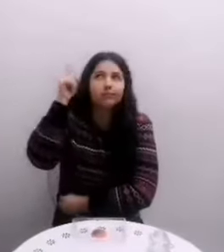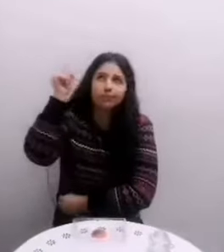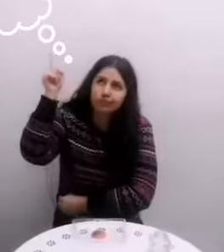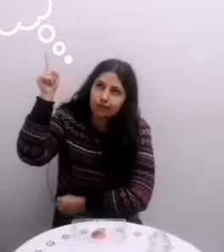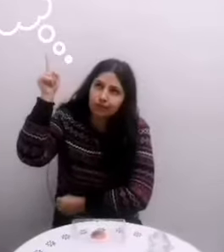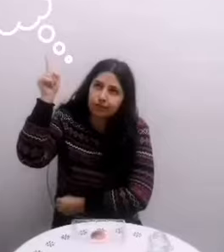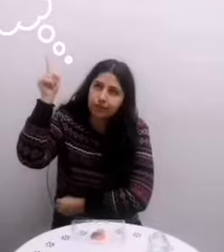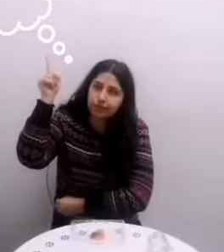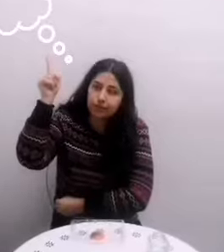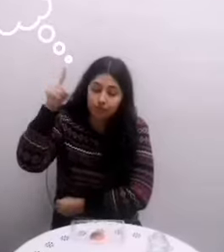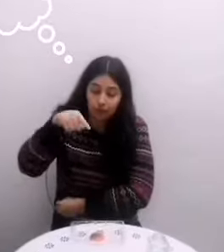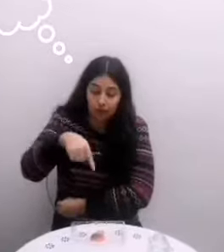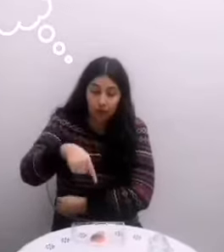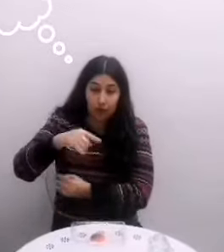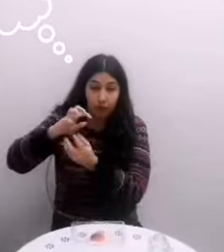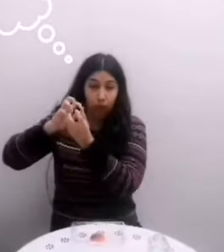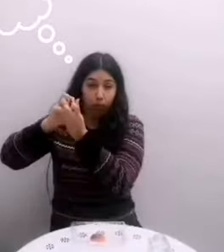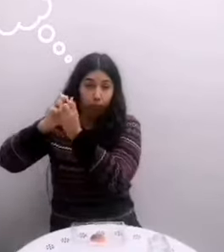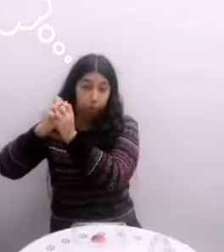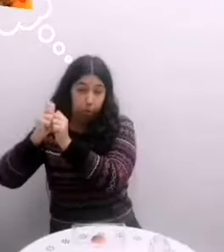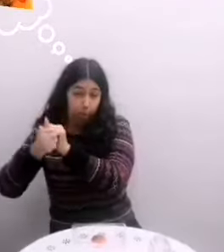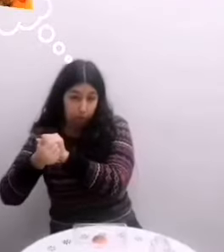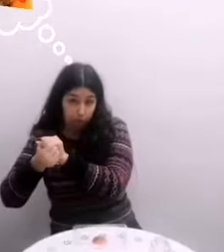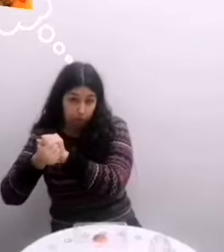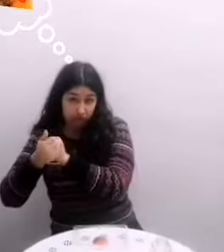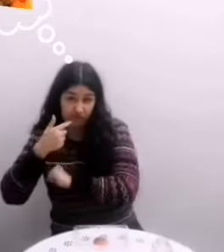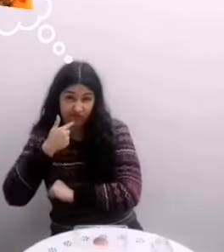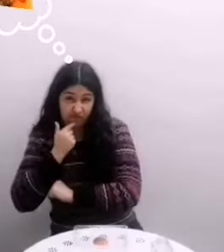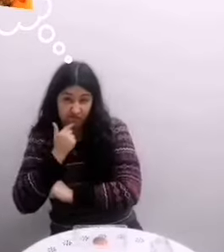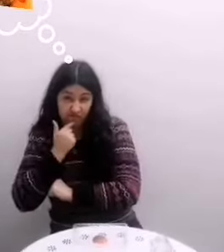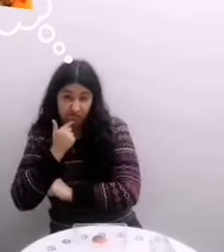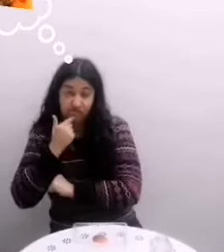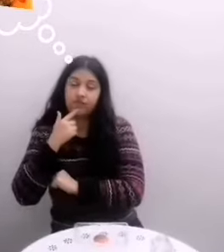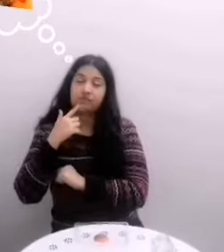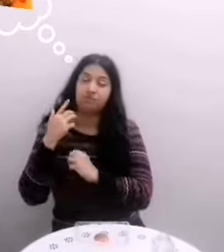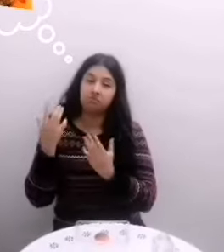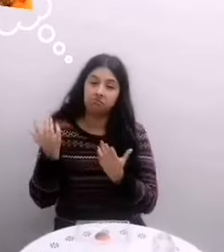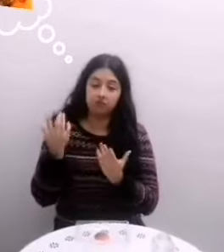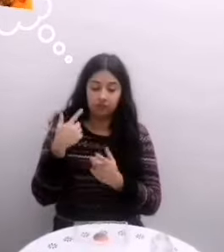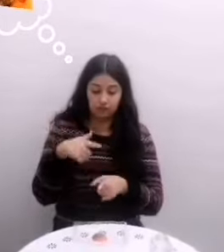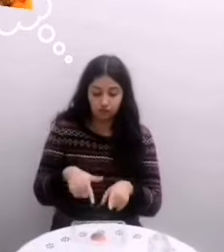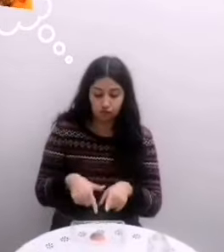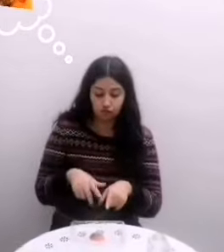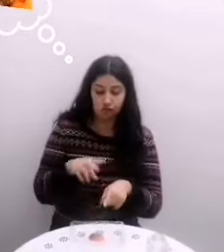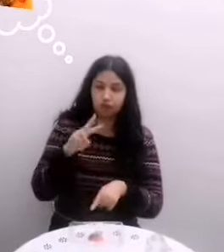¿Puede ser que la zanahoria empiece a podrirse y quede fea? ¿Puede ser que